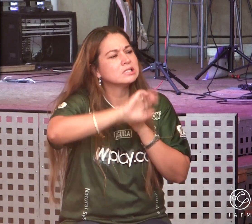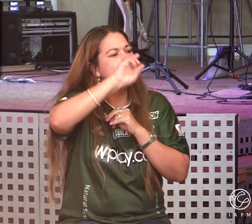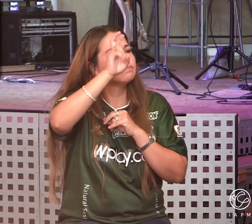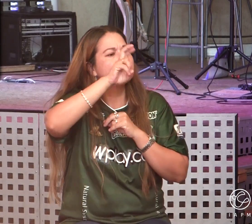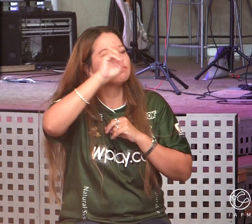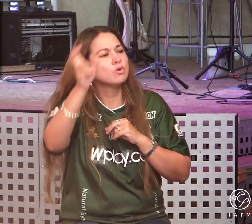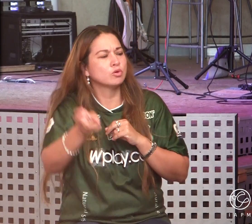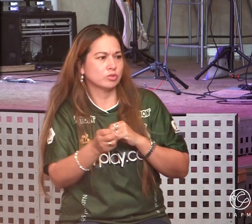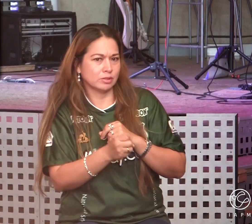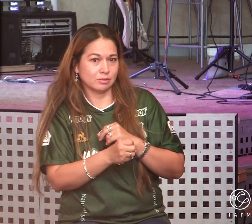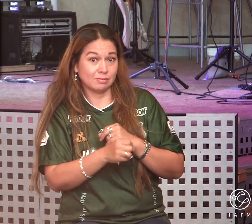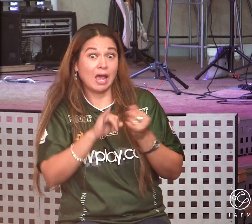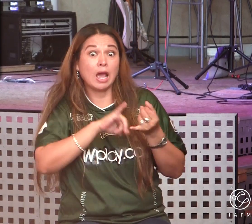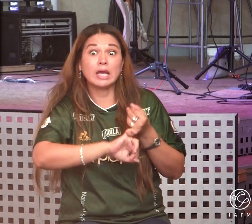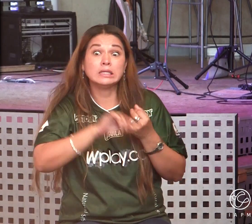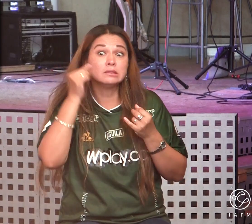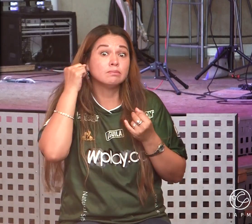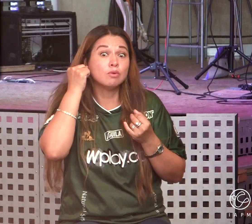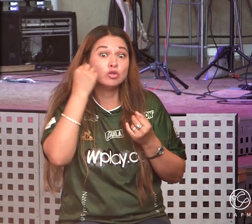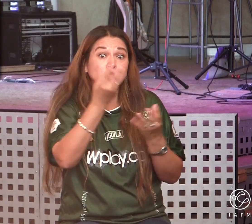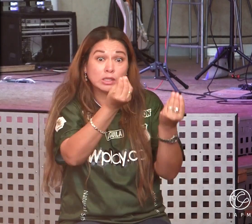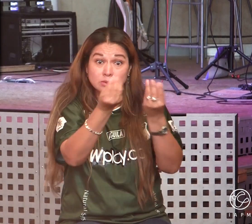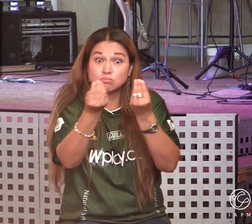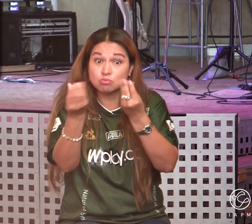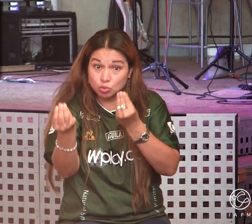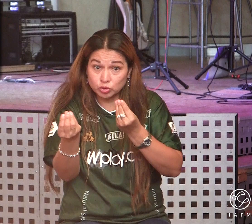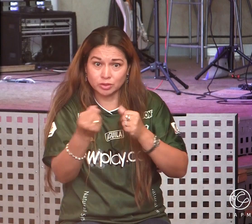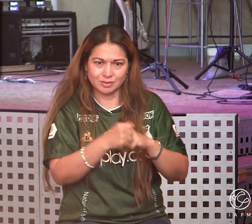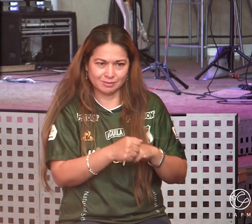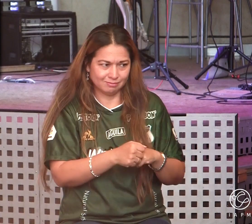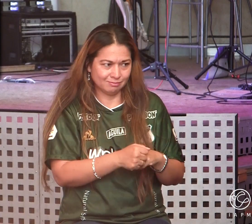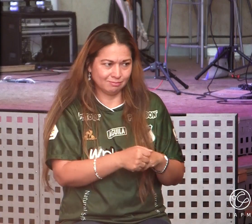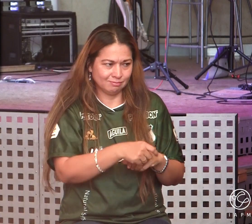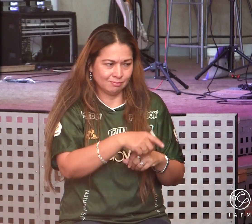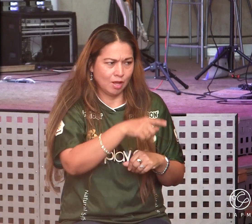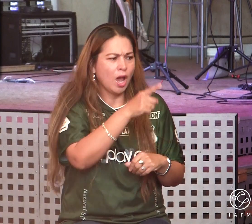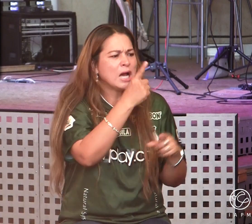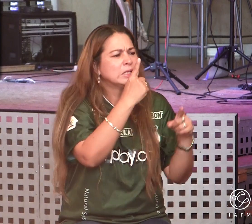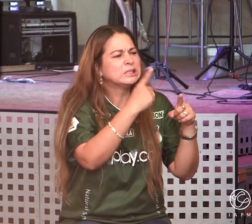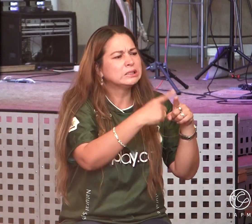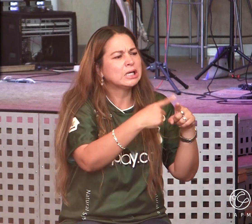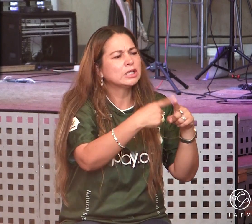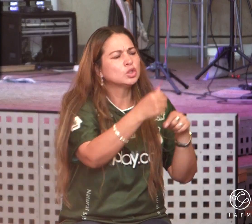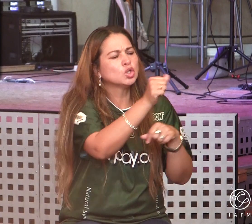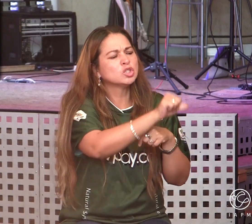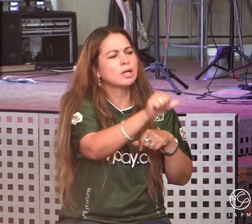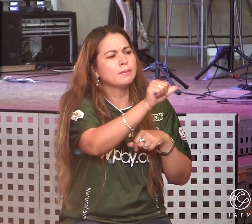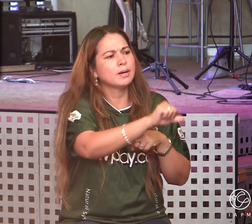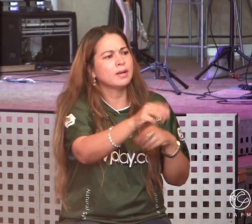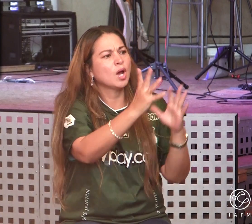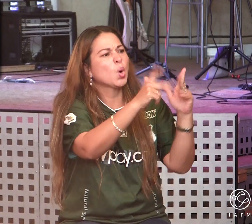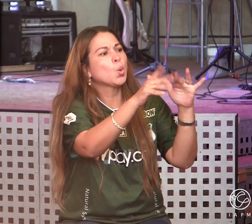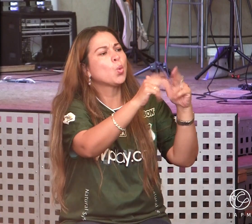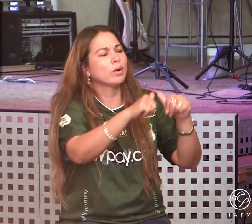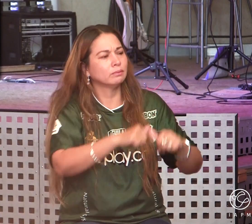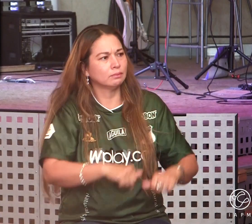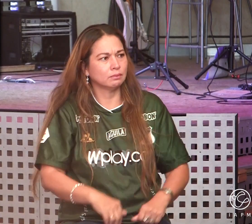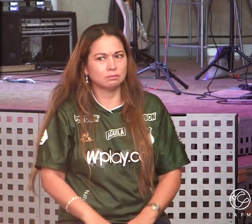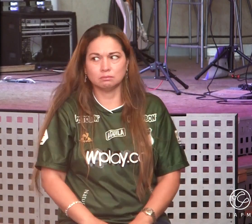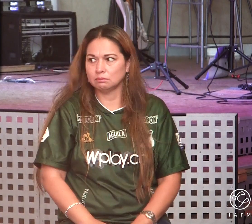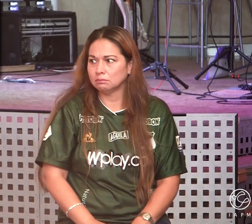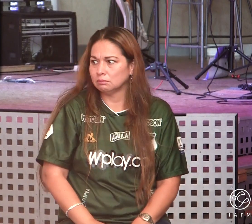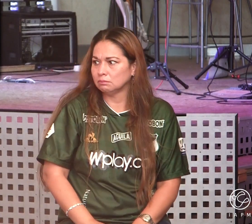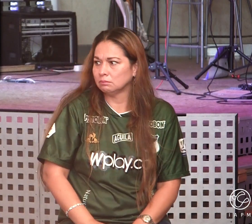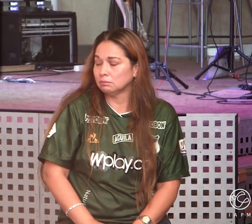menos igual. Y yo me quedo pensando, ¿qué le puedo responder? Y lo miro y le digo: no sé,